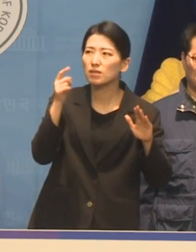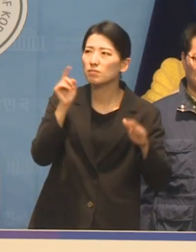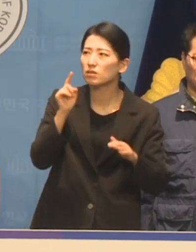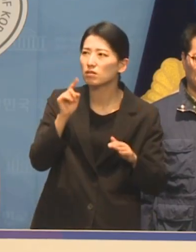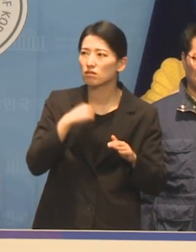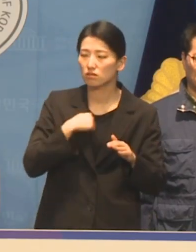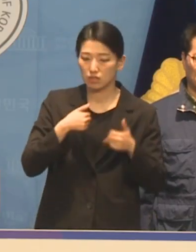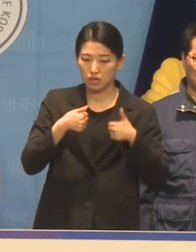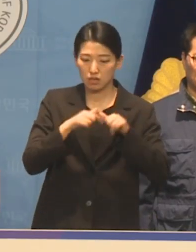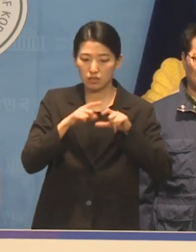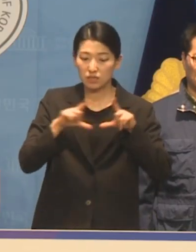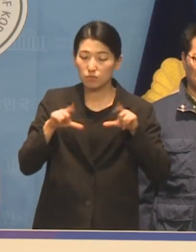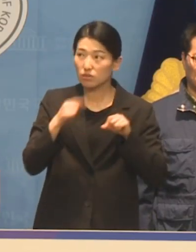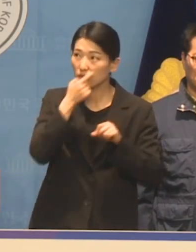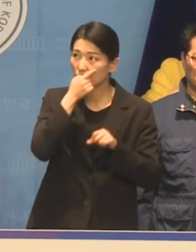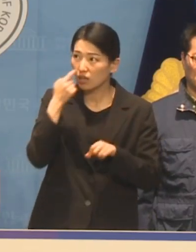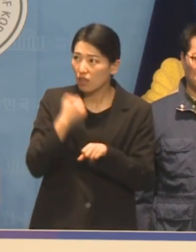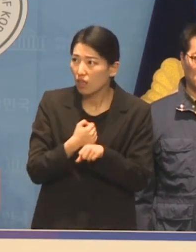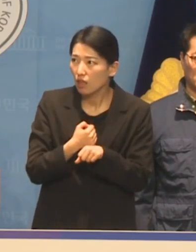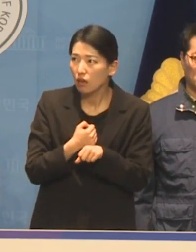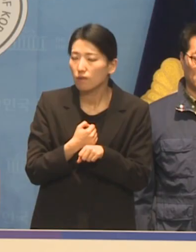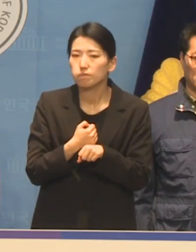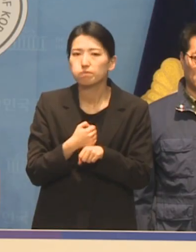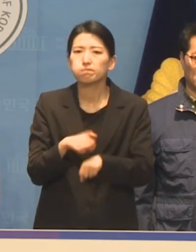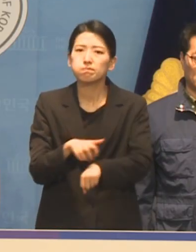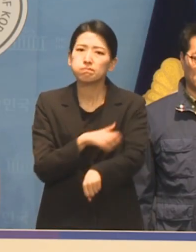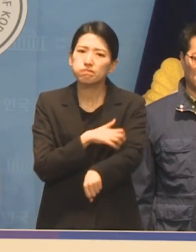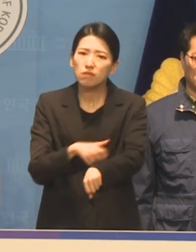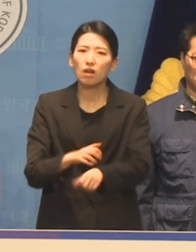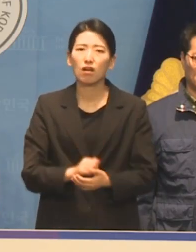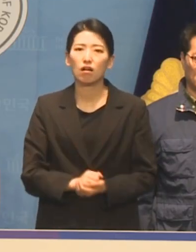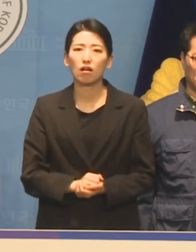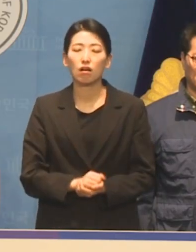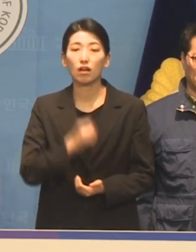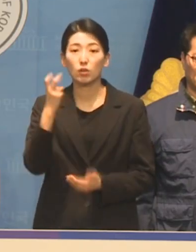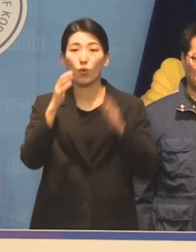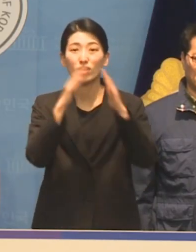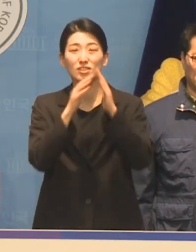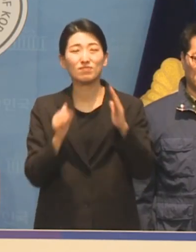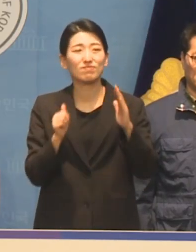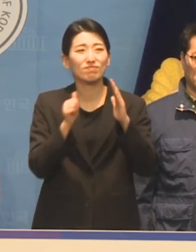욕설이 24시간 동안 온 집안에 울려 퍼지고 있습니다.